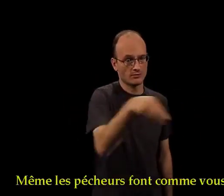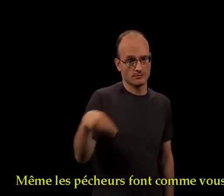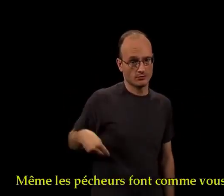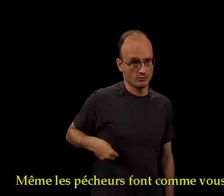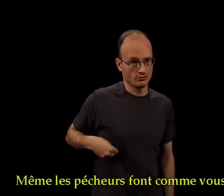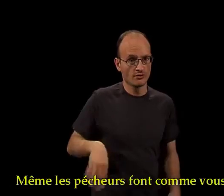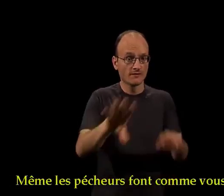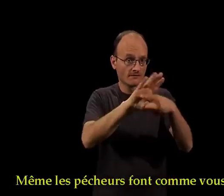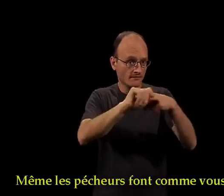Même les pécheurs font comme vous.